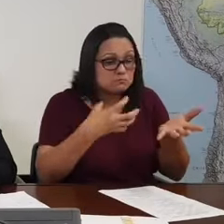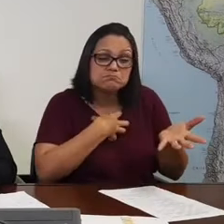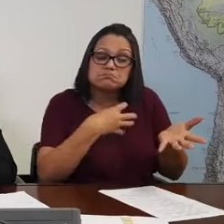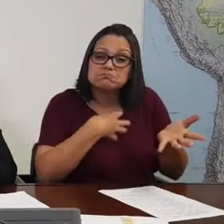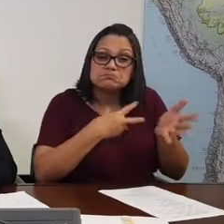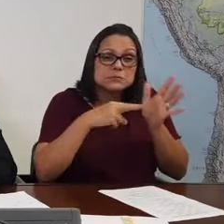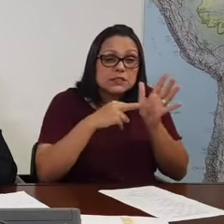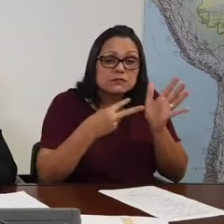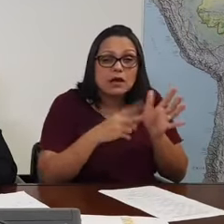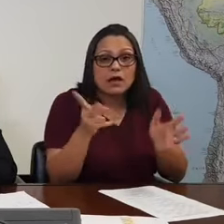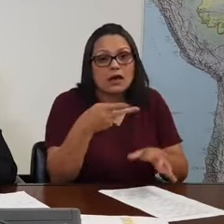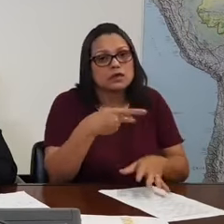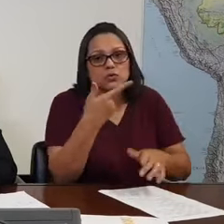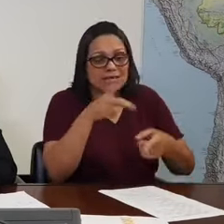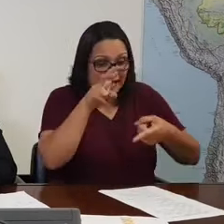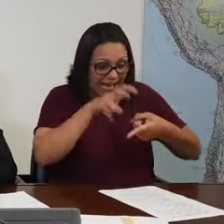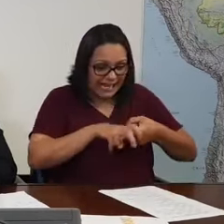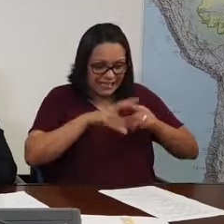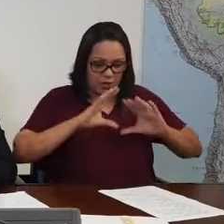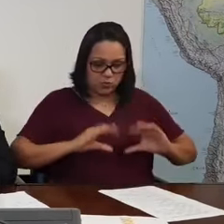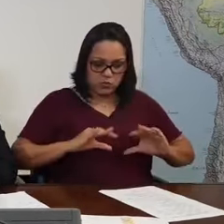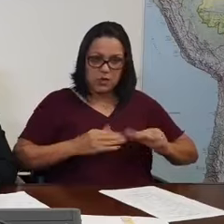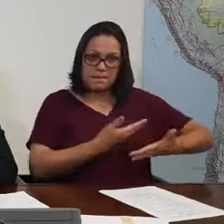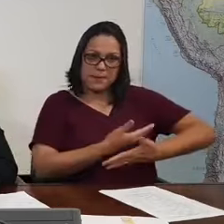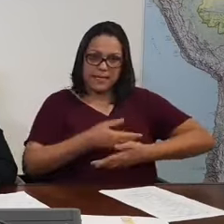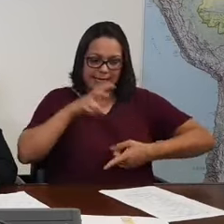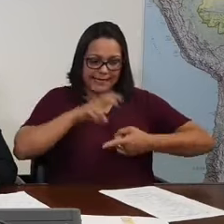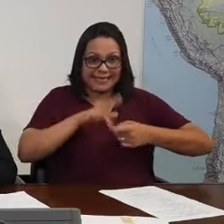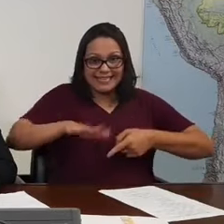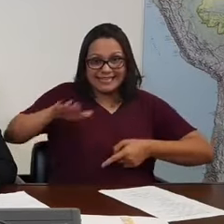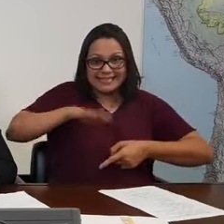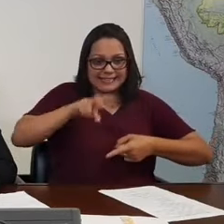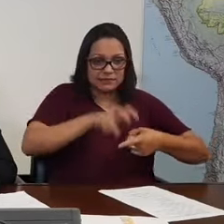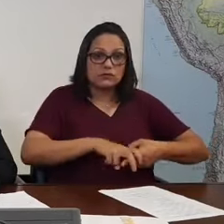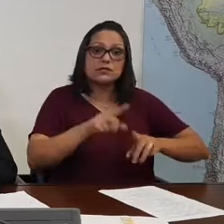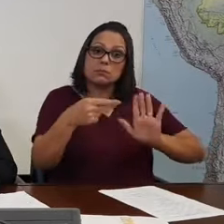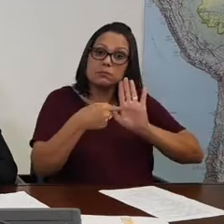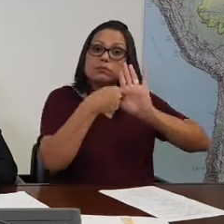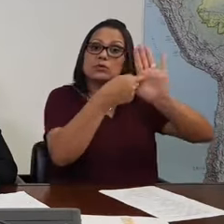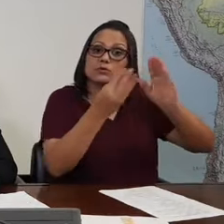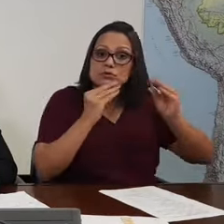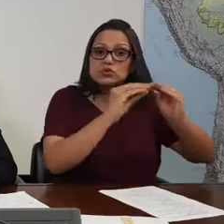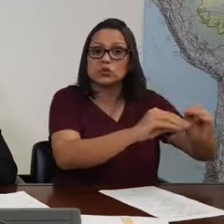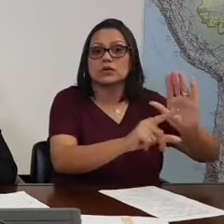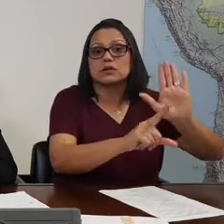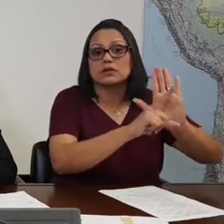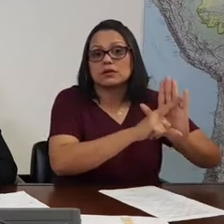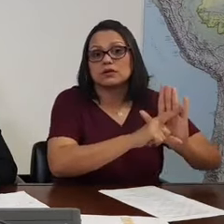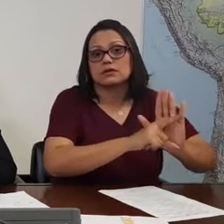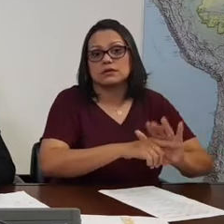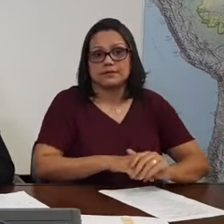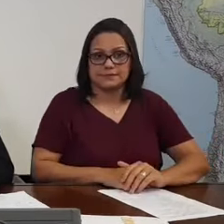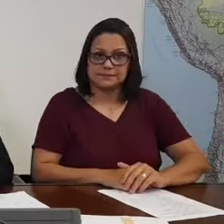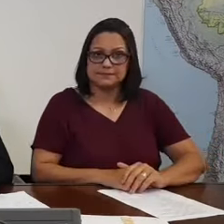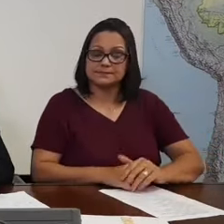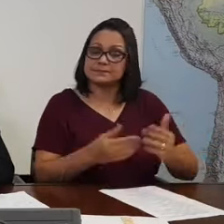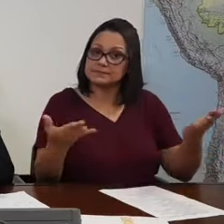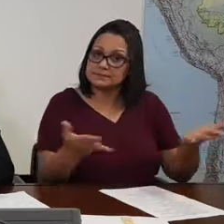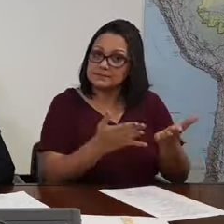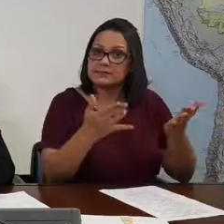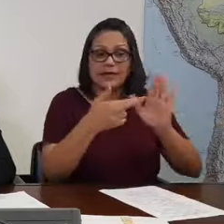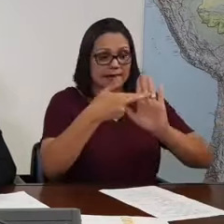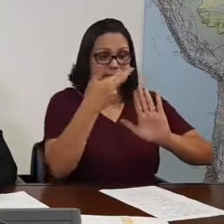A cadeirinha não tinha uma previsão na legislação. O senhor, na verdade, trouxe essa previsão para a lei. Né? A pessoa está tirando ali, por essa resolução